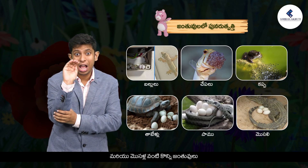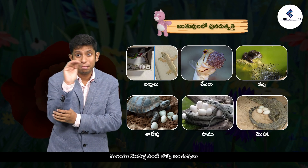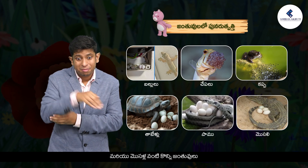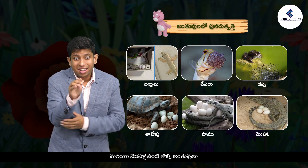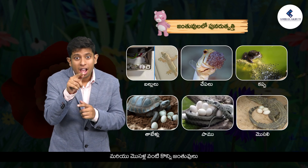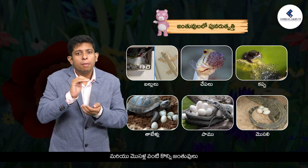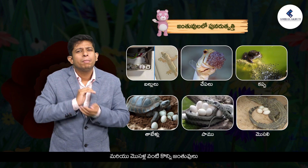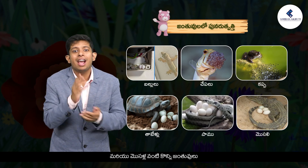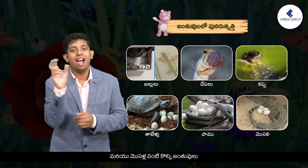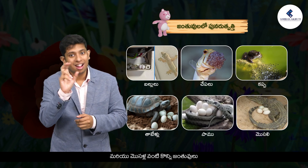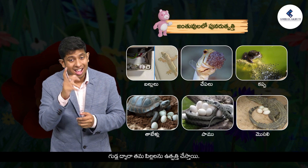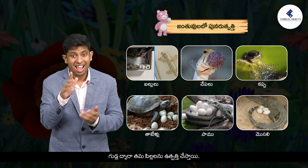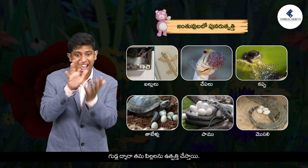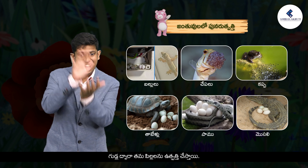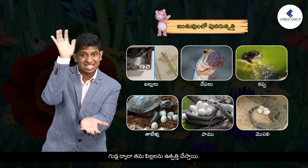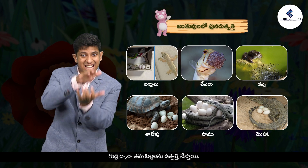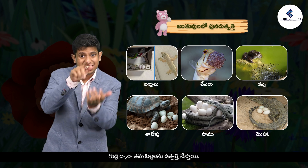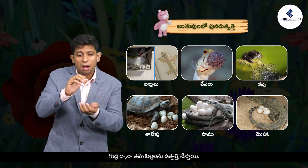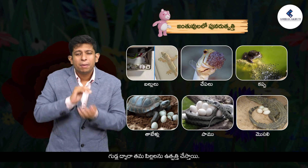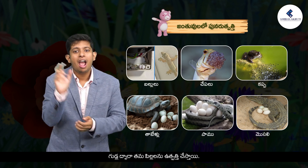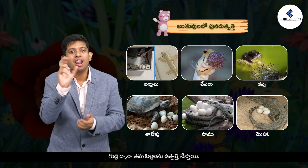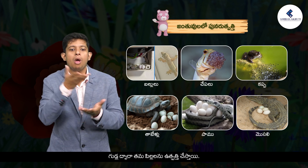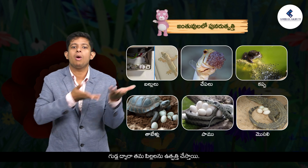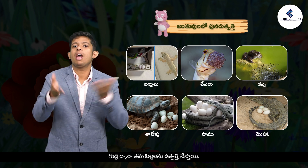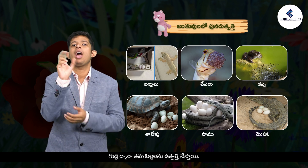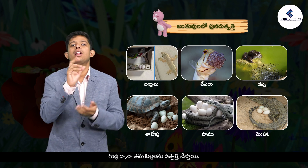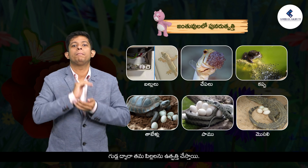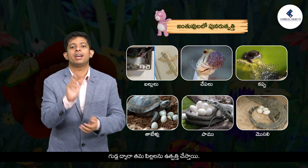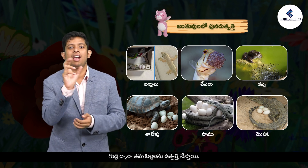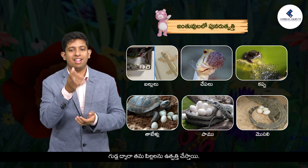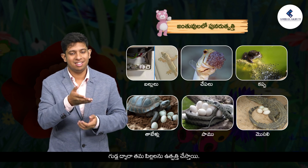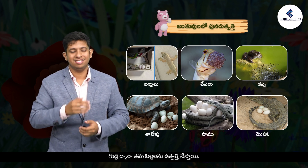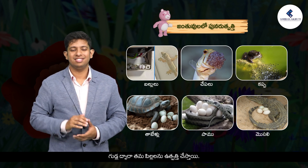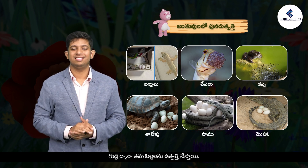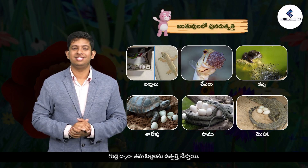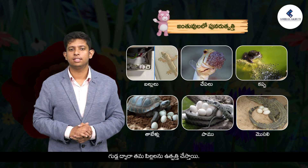వంటి కొన్ని జంతువులు గుడ్ల ద్వారా తమ పిల్లలను ఉత్పత్తి చేస్తాయి.